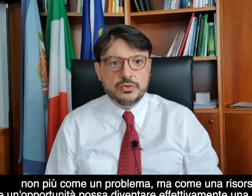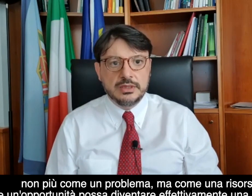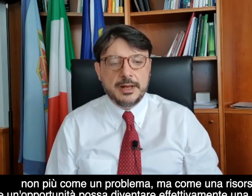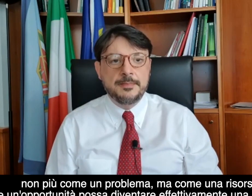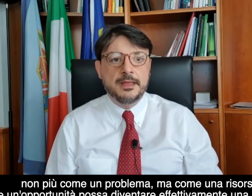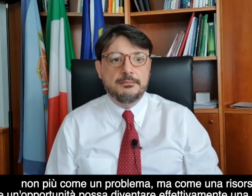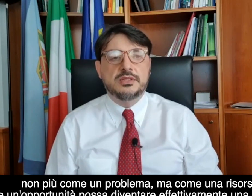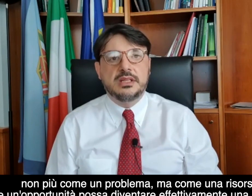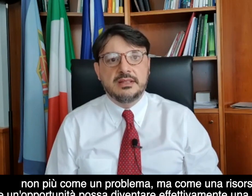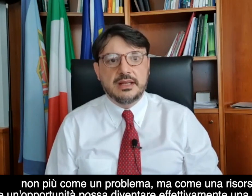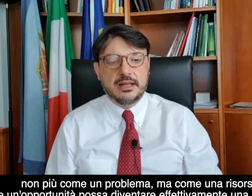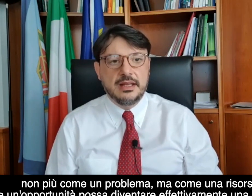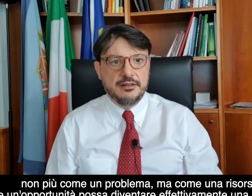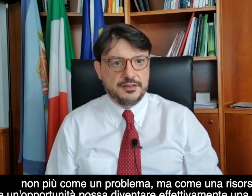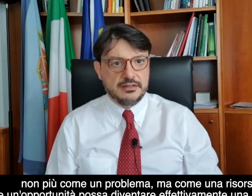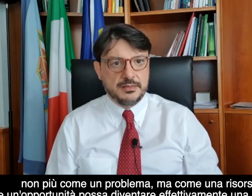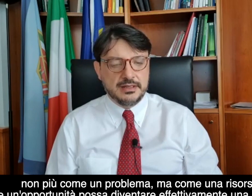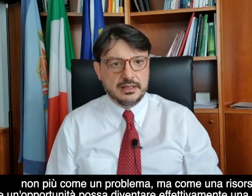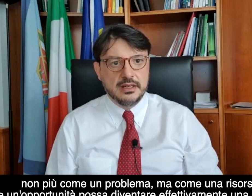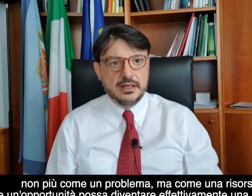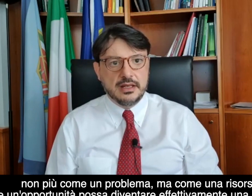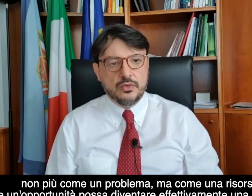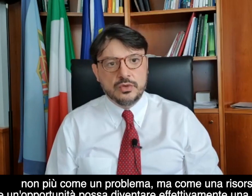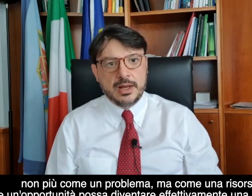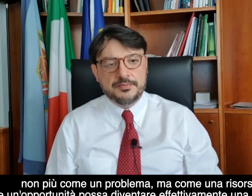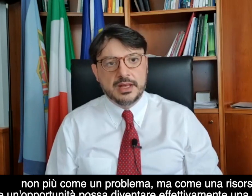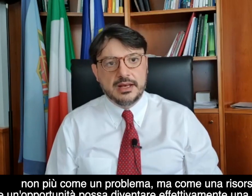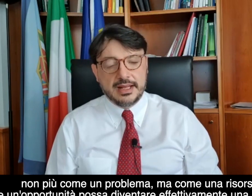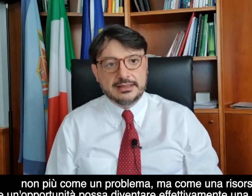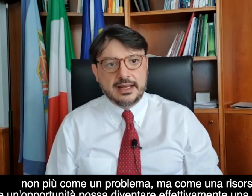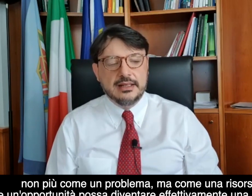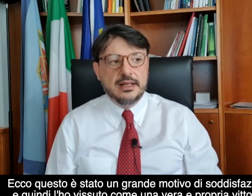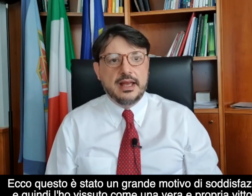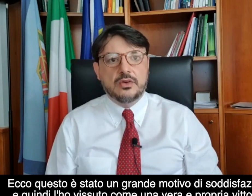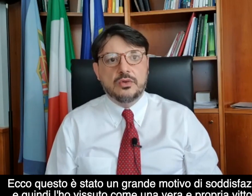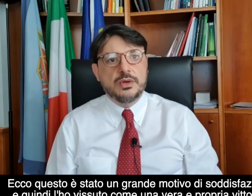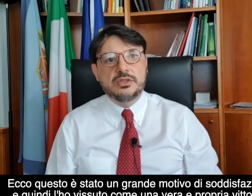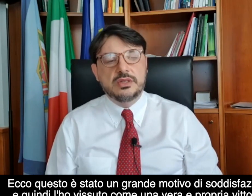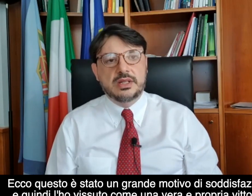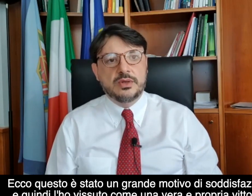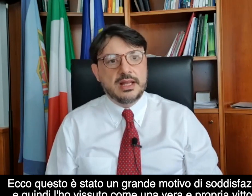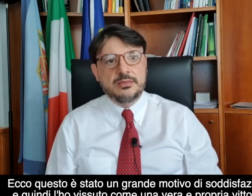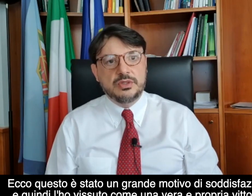possa diventare effettivamente una realtà ecco questo è stato un grande motivo di soddisfazione